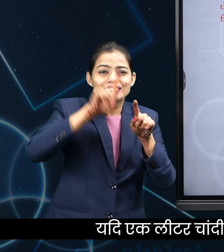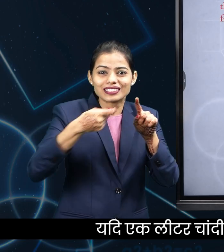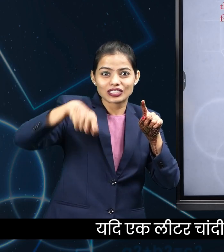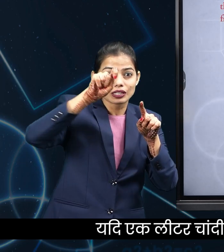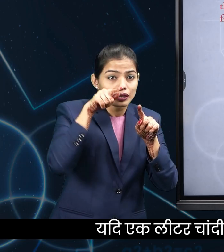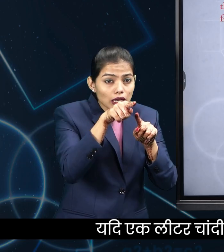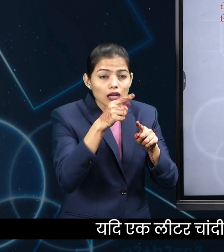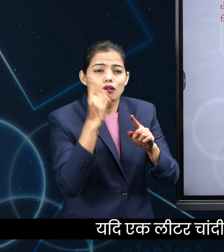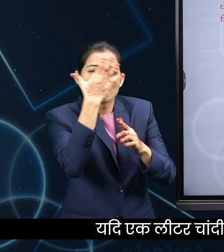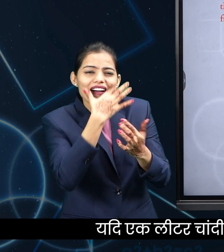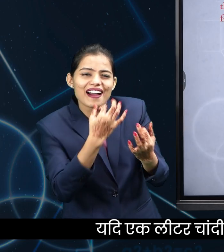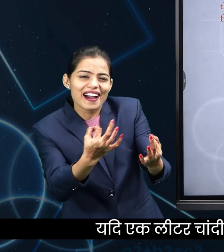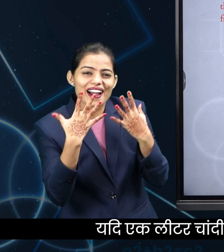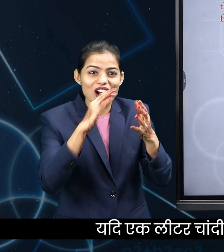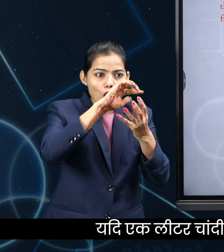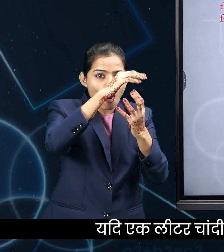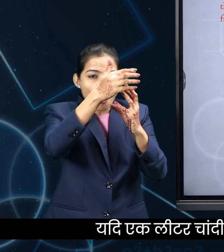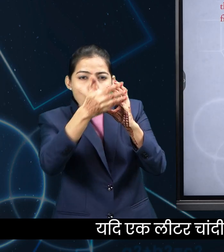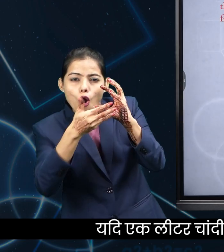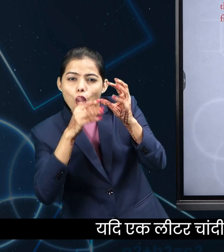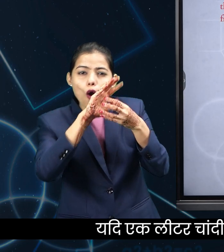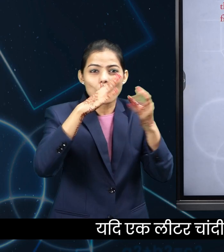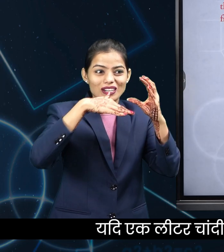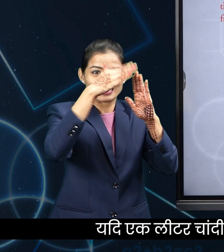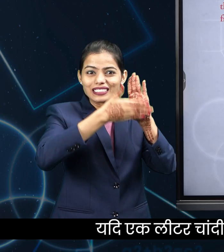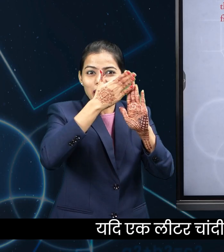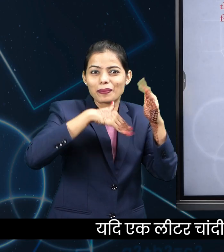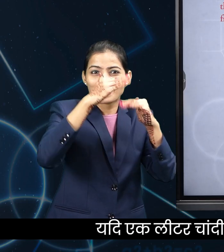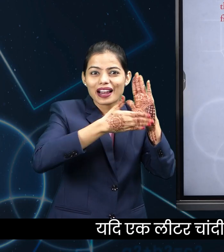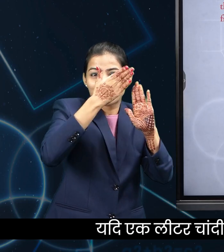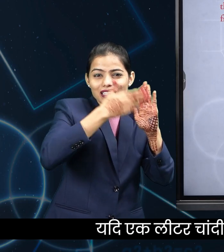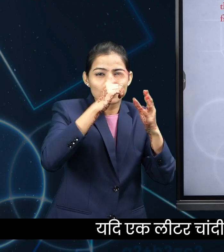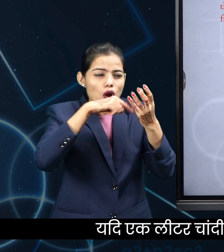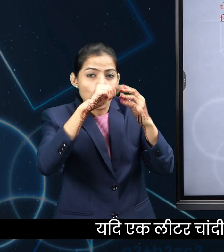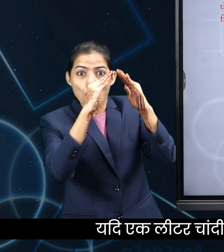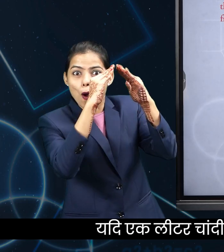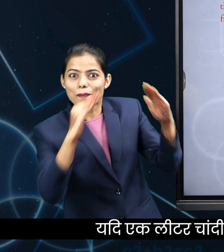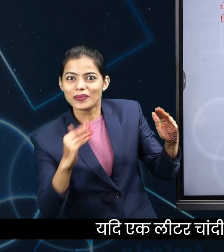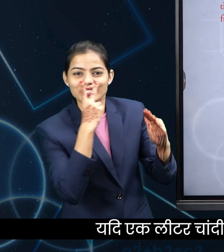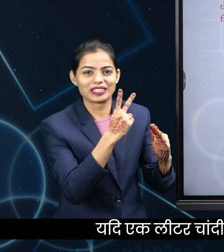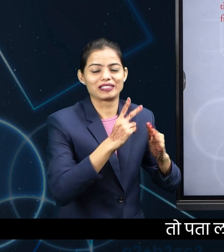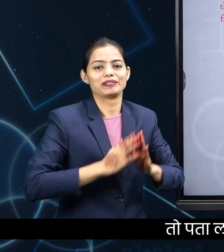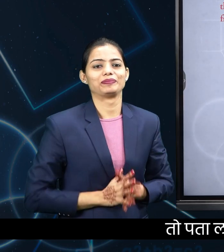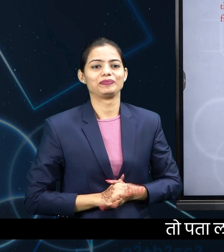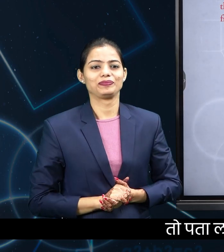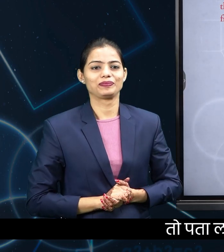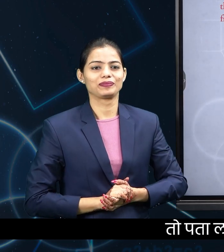यदि 1 लीटर चांदी का रंग 2500 सेमी 2 के क्षेत्र को कवर करता है, तो पता लगाएं